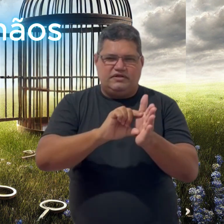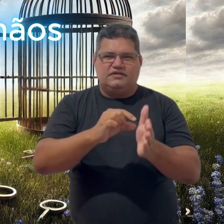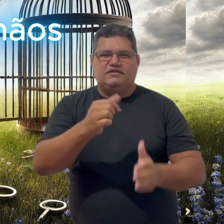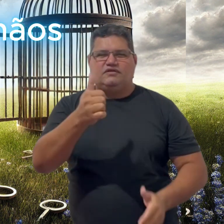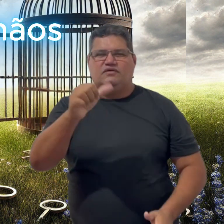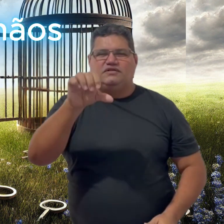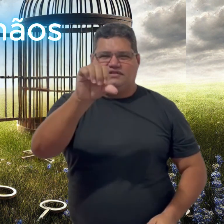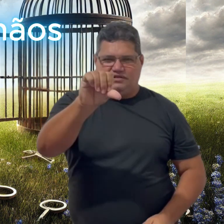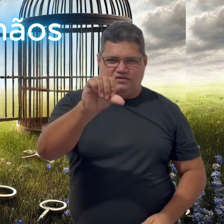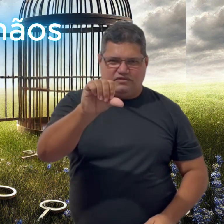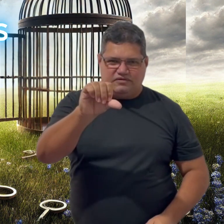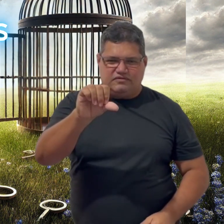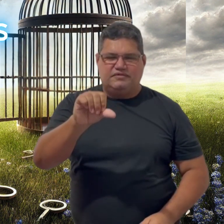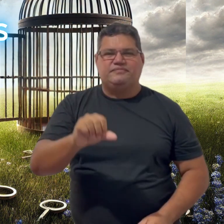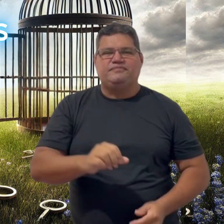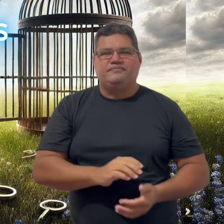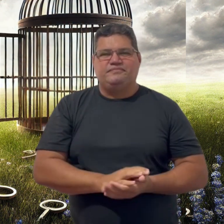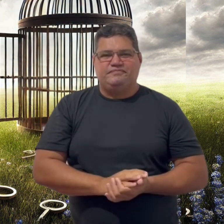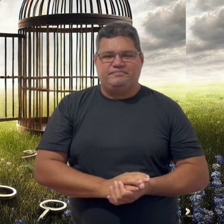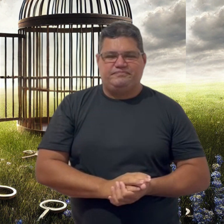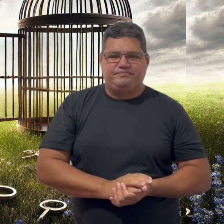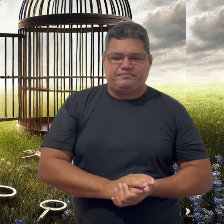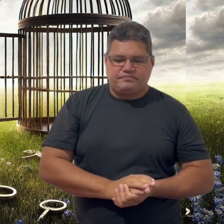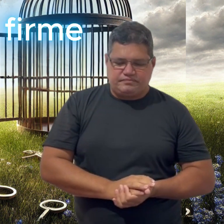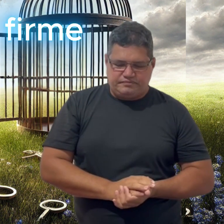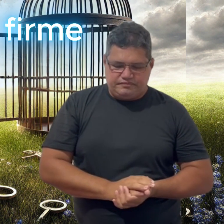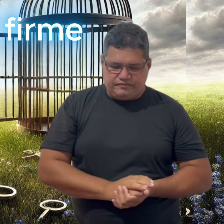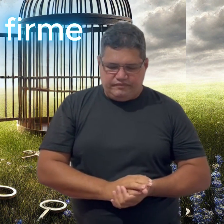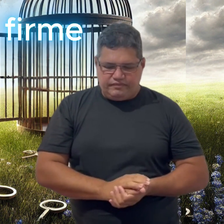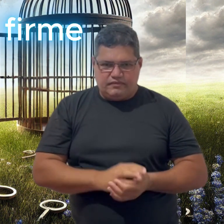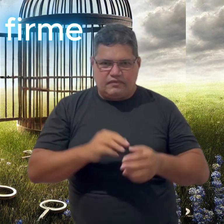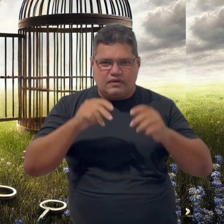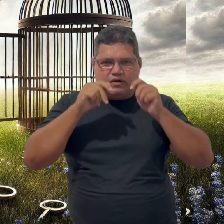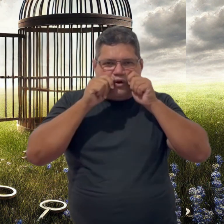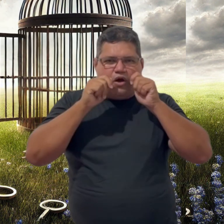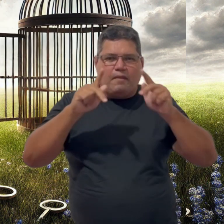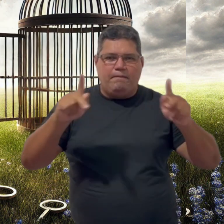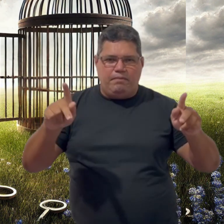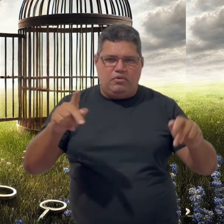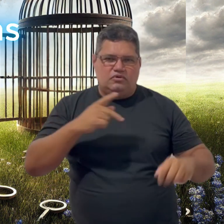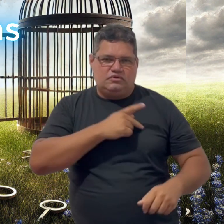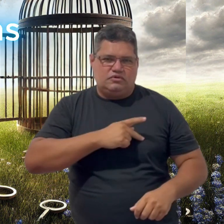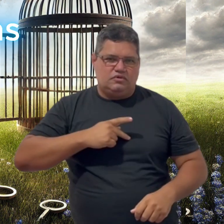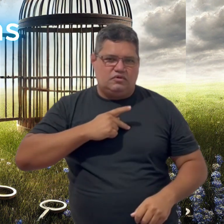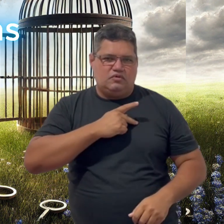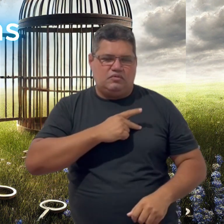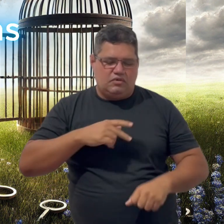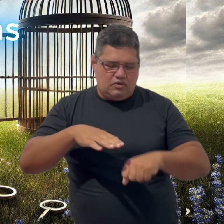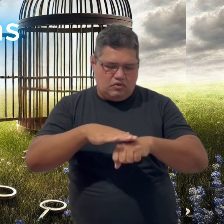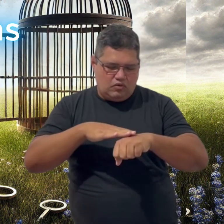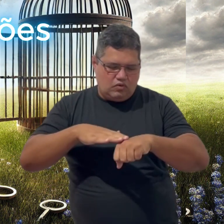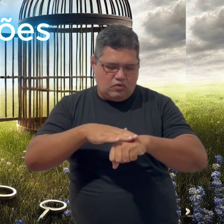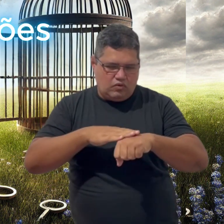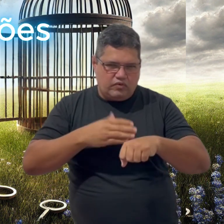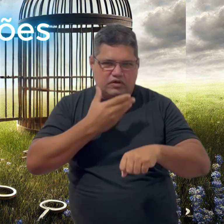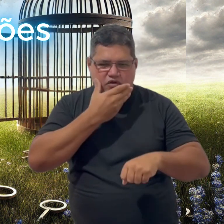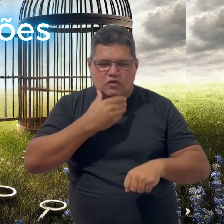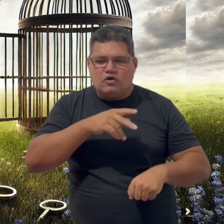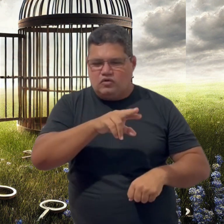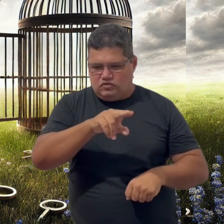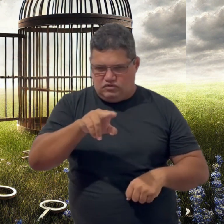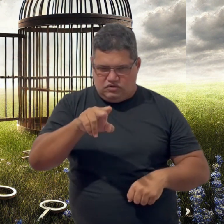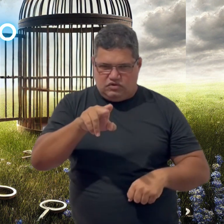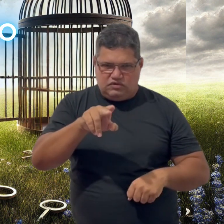aconselhou os seus irmãos cristãos a se manter firme contra as